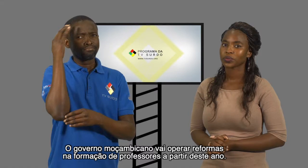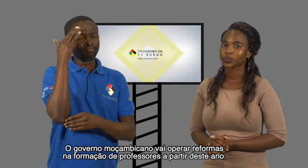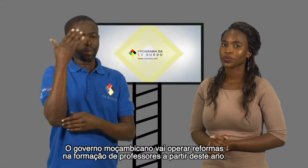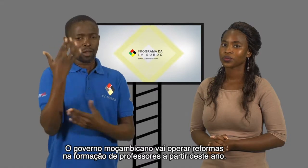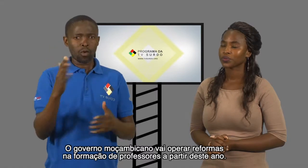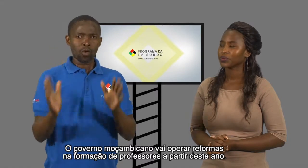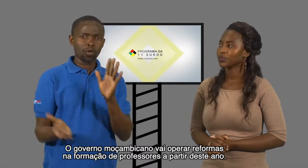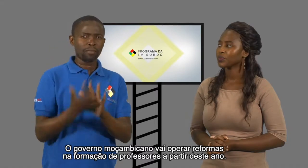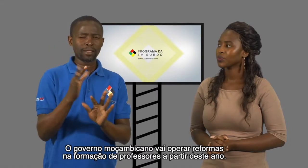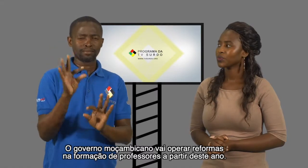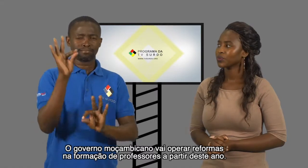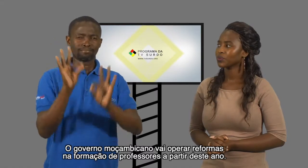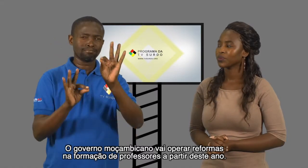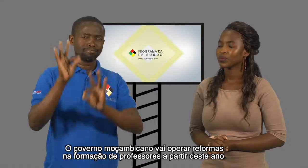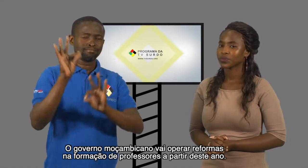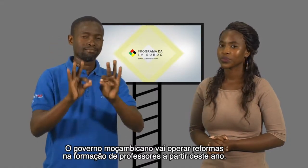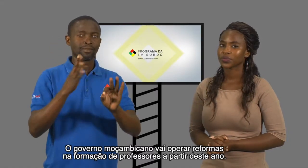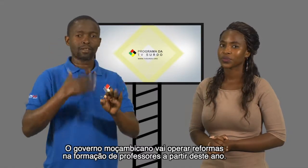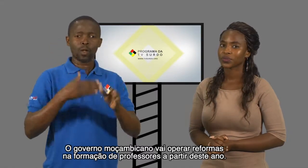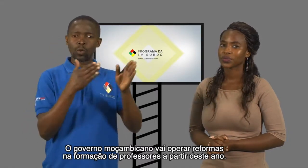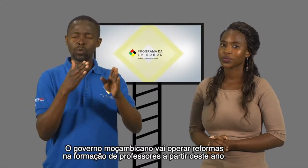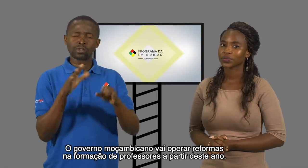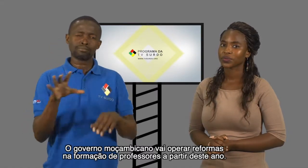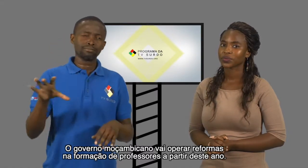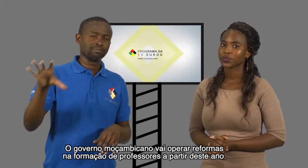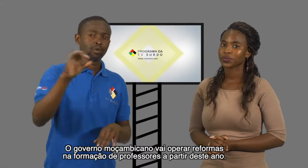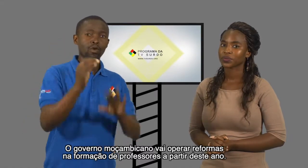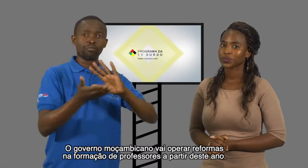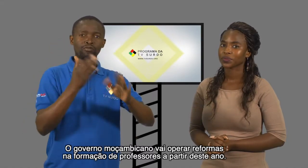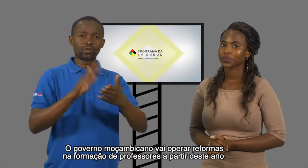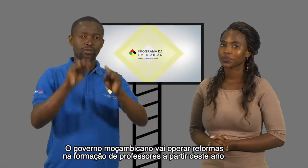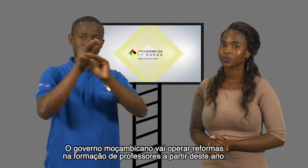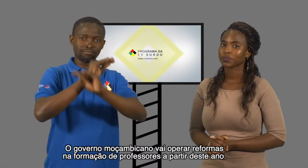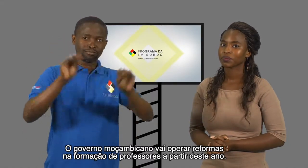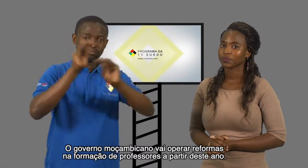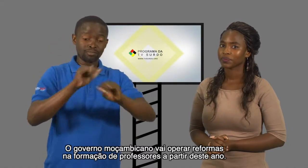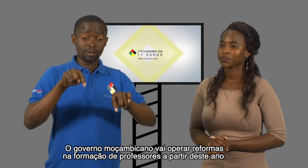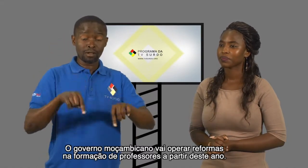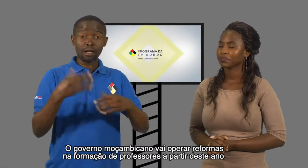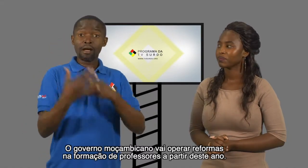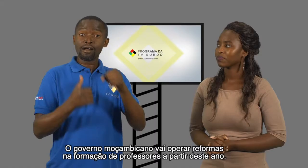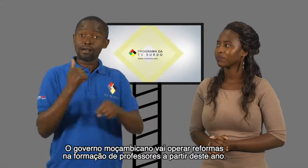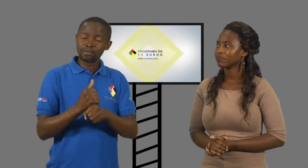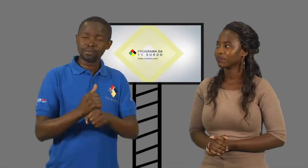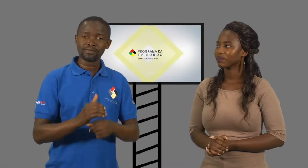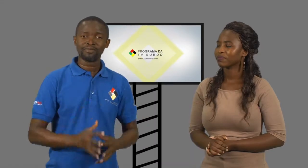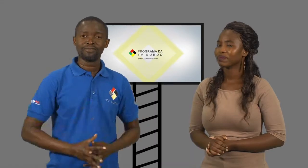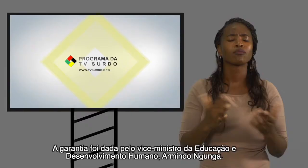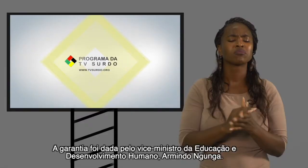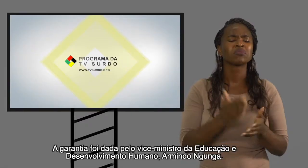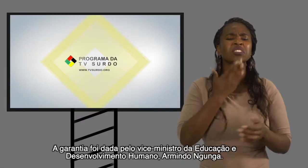moçambicano vai operar reformas na formação de professores a partir deste ano.